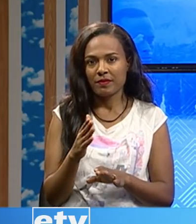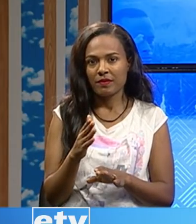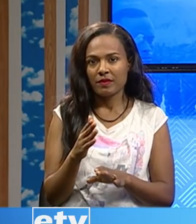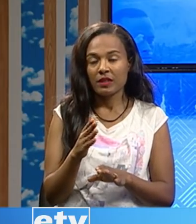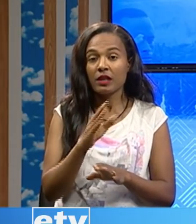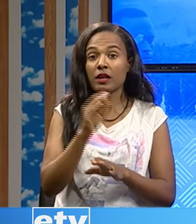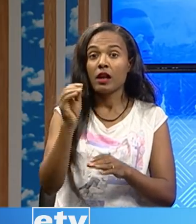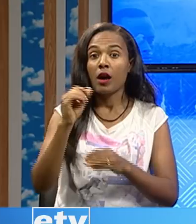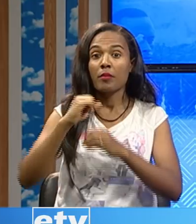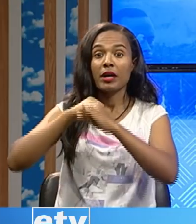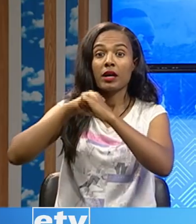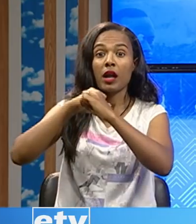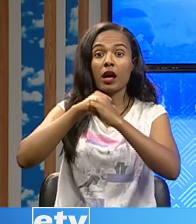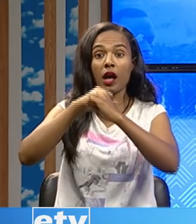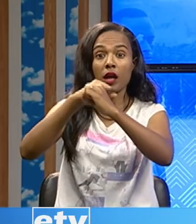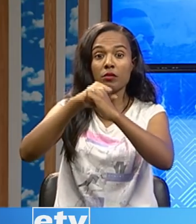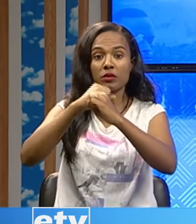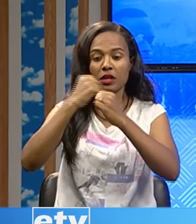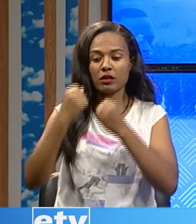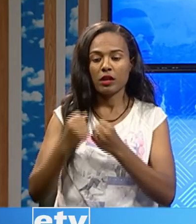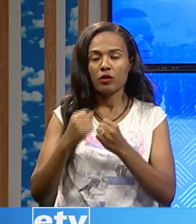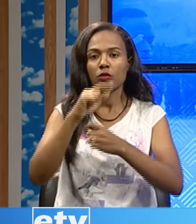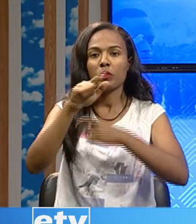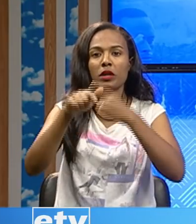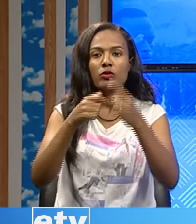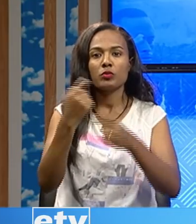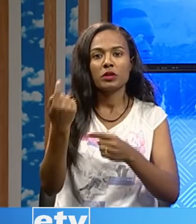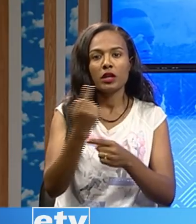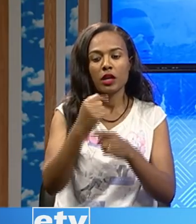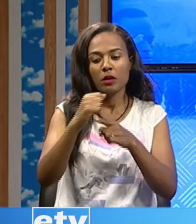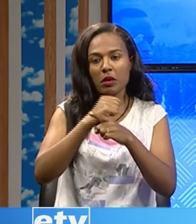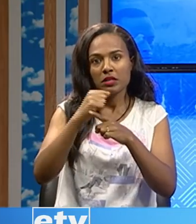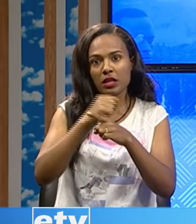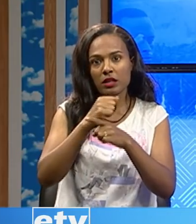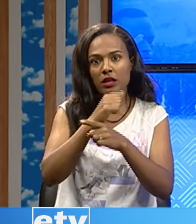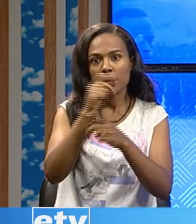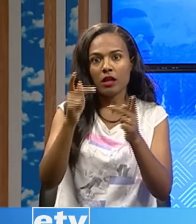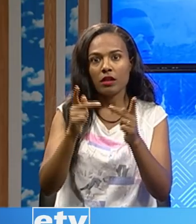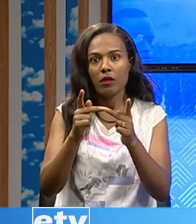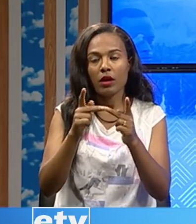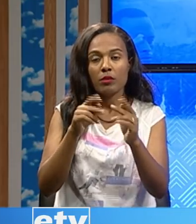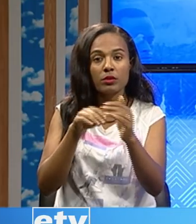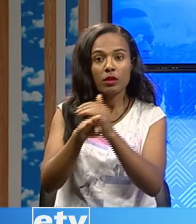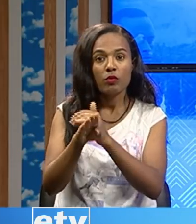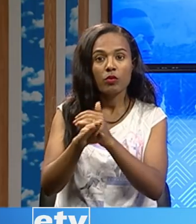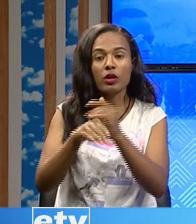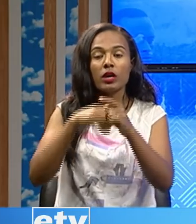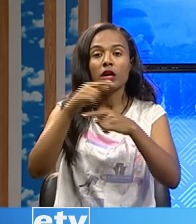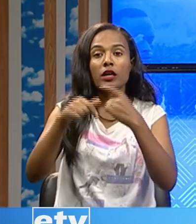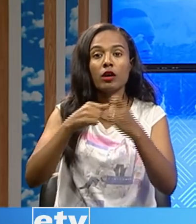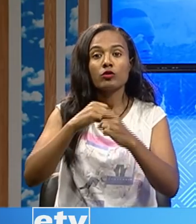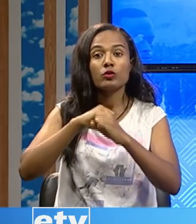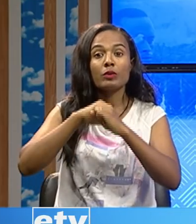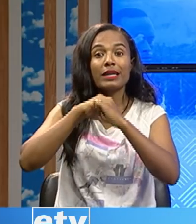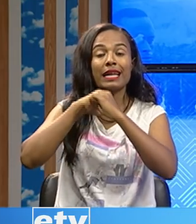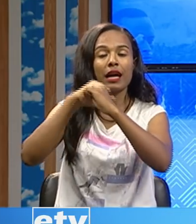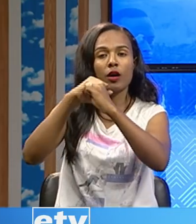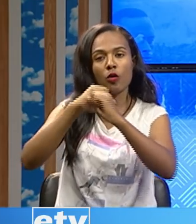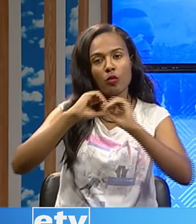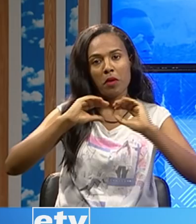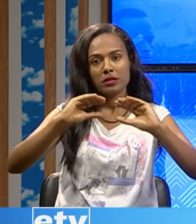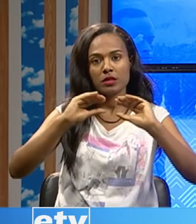እና መከላከያም ተጠናክሩት በሄዳችሁበት ለምሳሌ አንዳንዶቻችሁ ማሰልጠኛ ጣቢያ ብትሰማሩ ሄዳችሁ መከላከያም ማስተማር ሊሆን